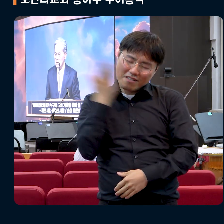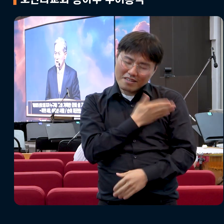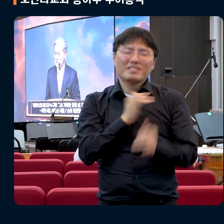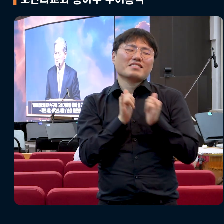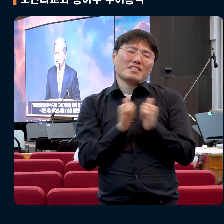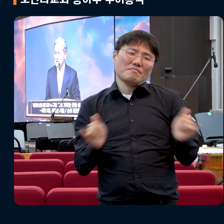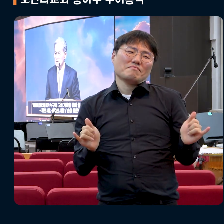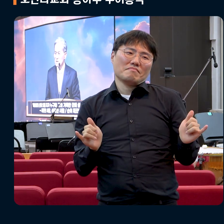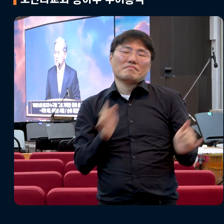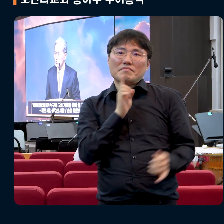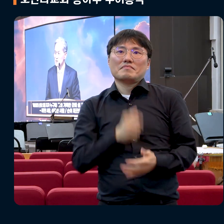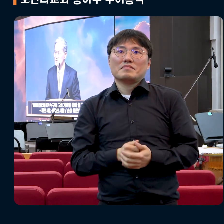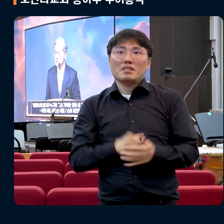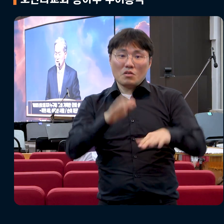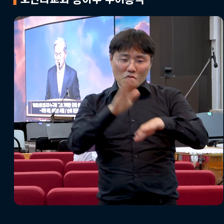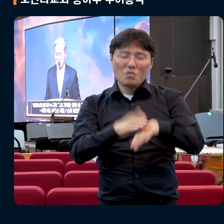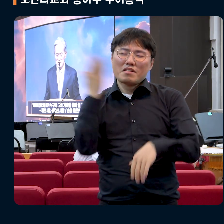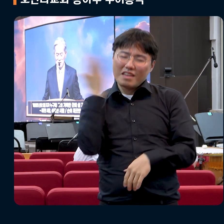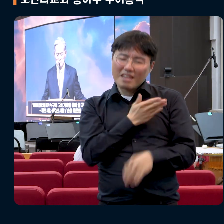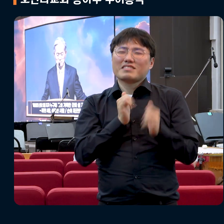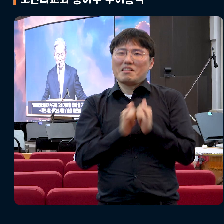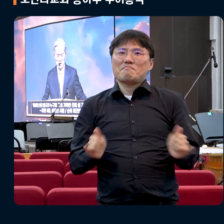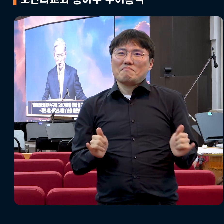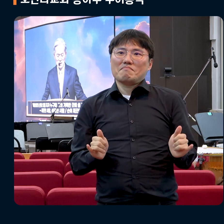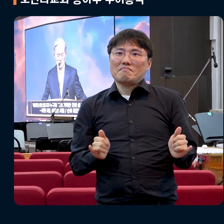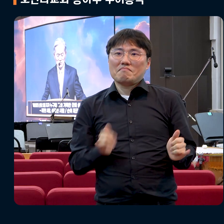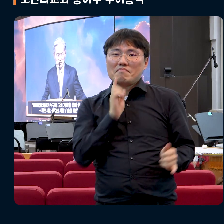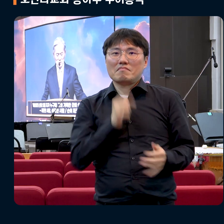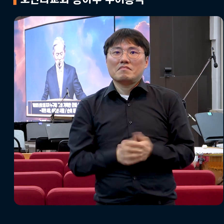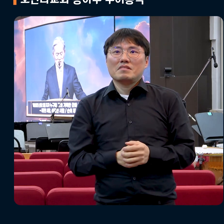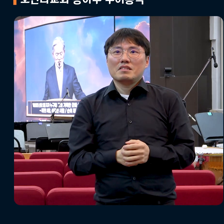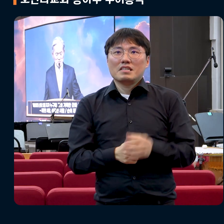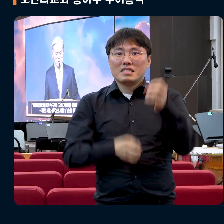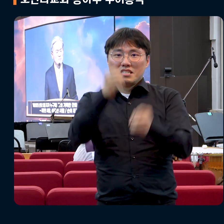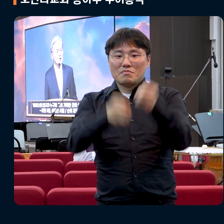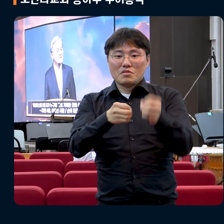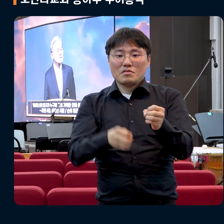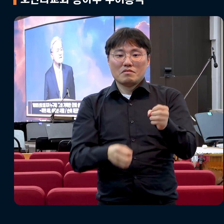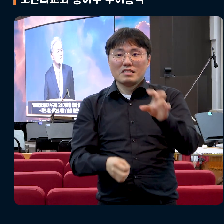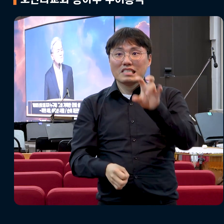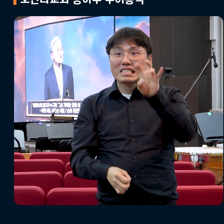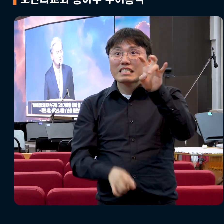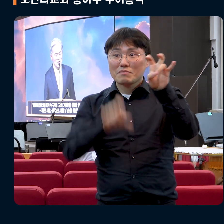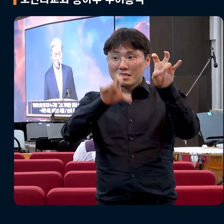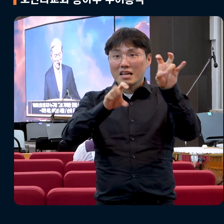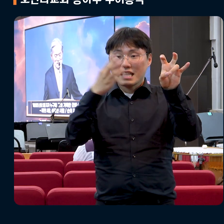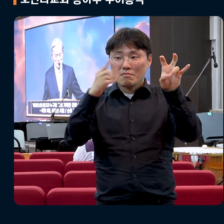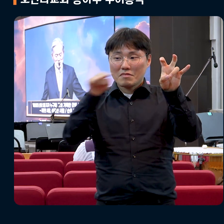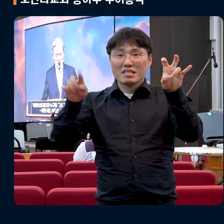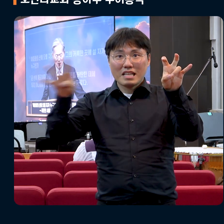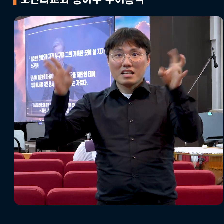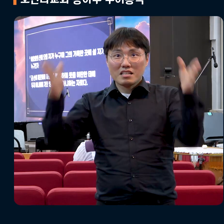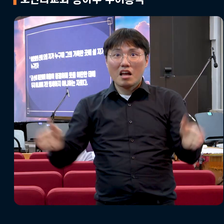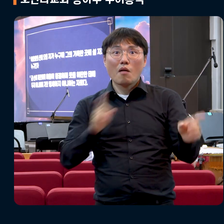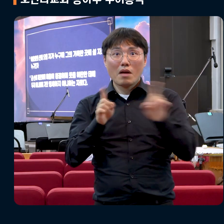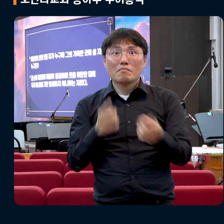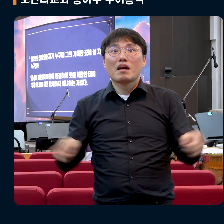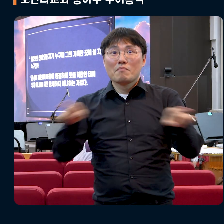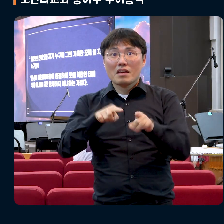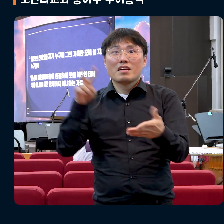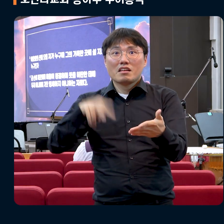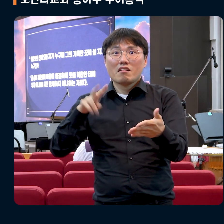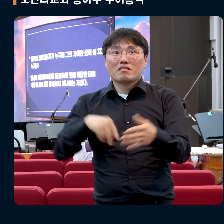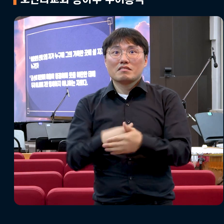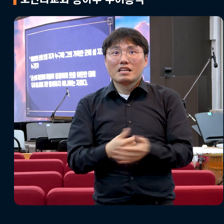깨끗한 사람입니다. 손이 깨끗한 사람. 우리 시편 24편 3절 4절 말씀을 함께